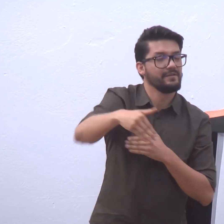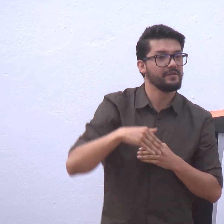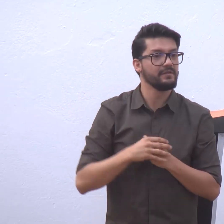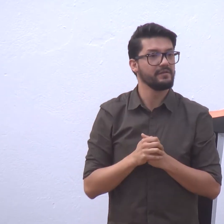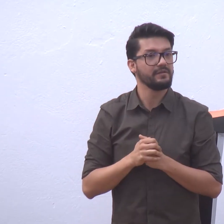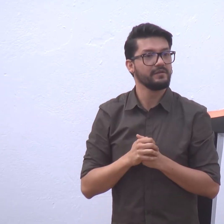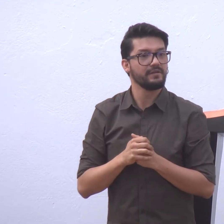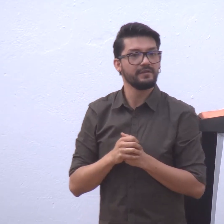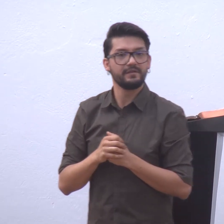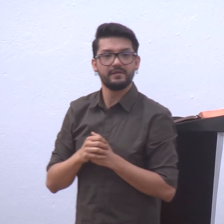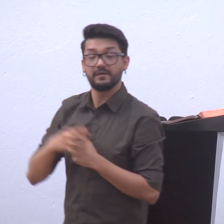nuevamente.